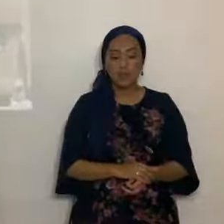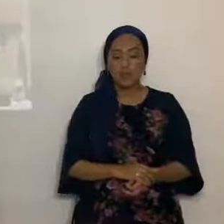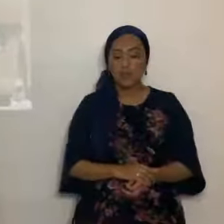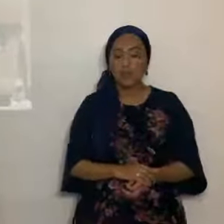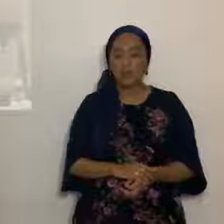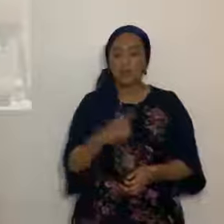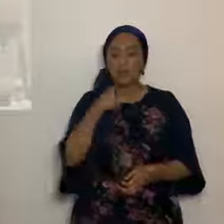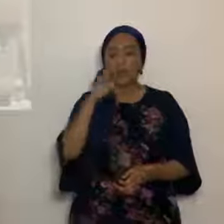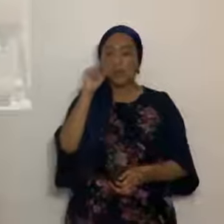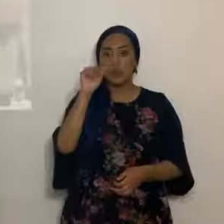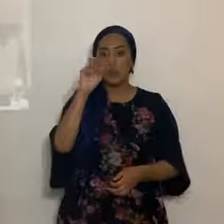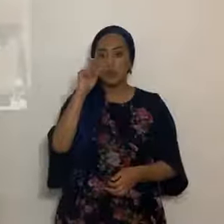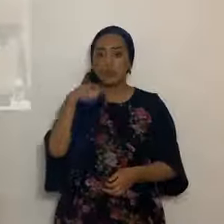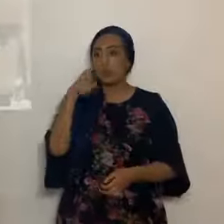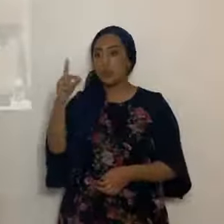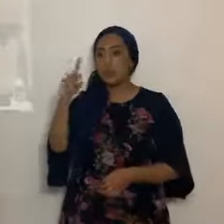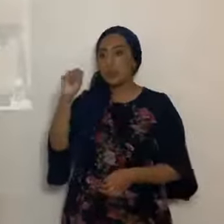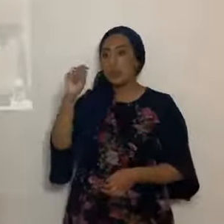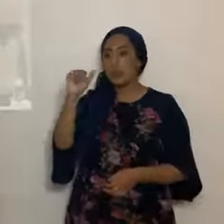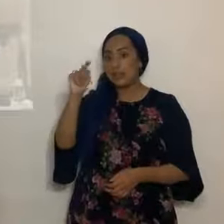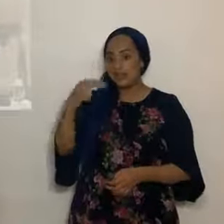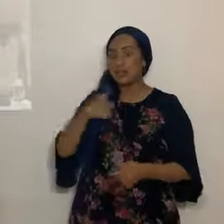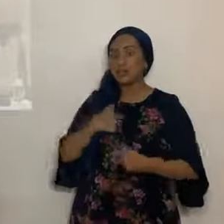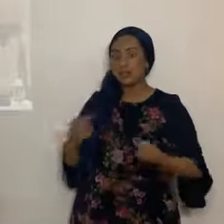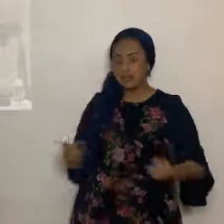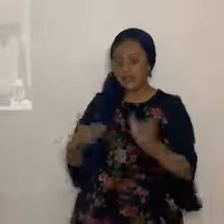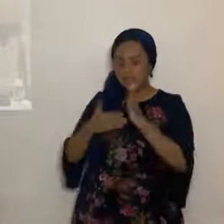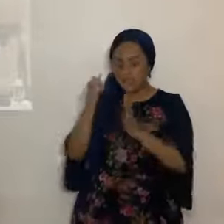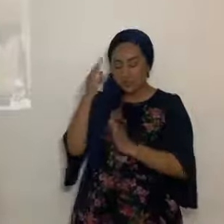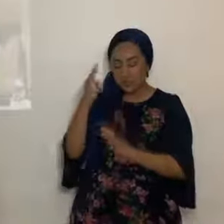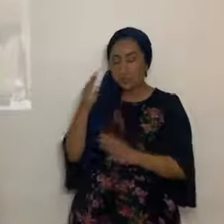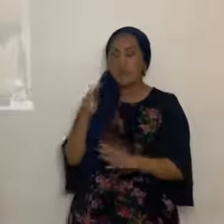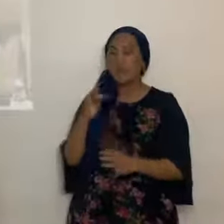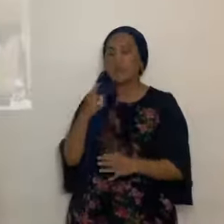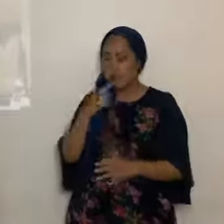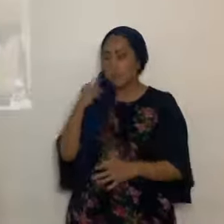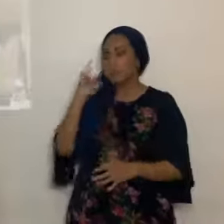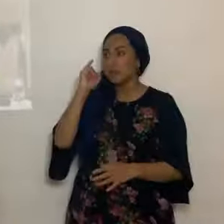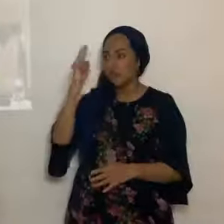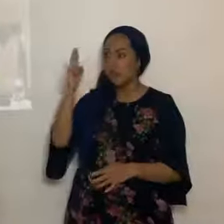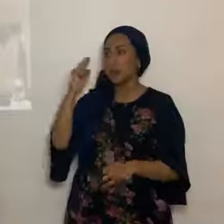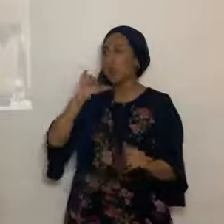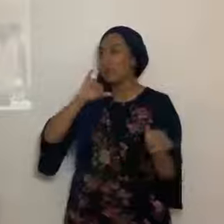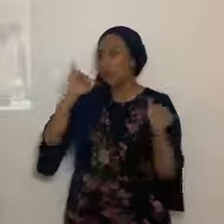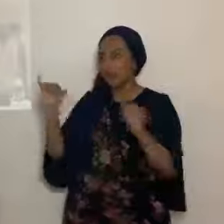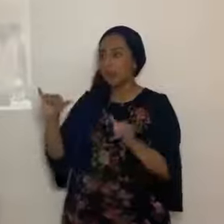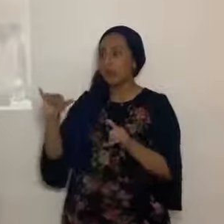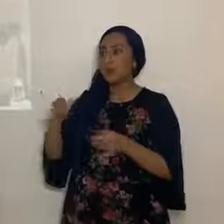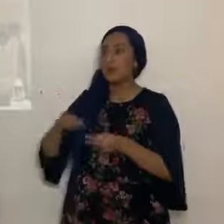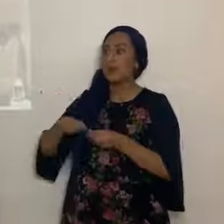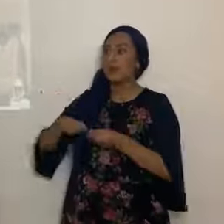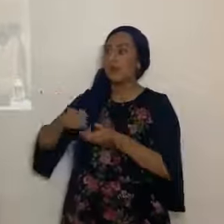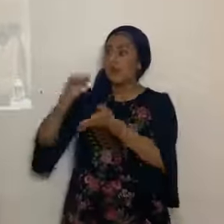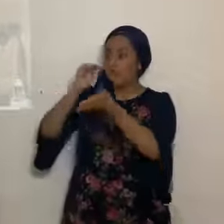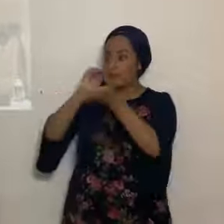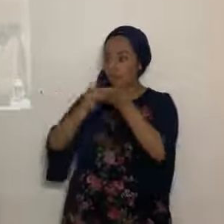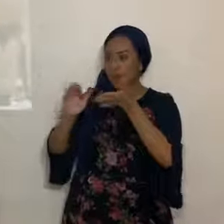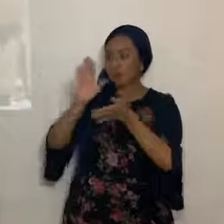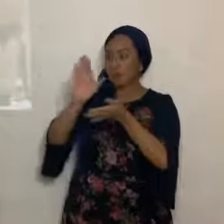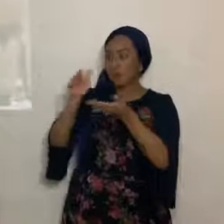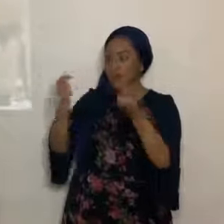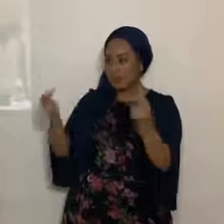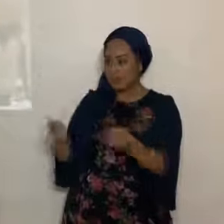Entonces dijo David a Natán, pequé contra Yahweh, y Natán dijo a David, también Yahweh ha remitido tu pecado, no